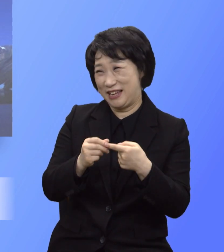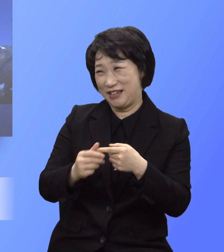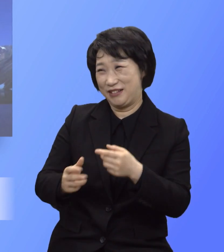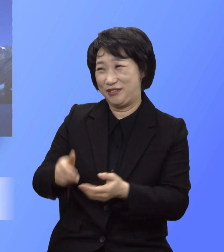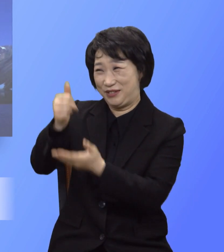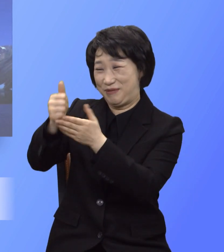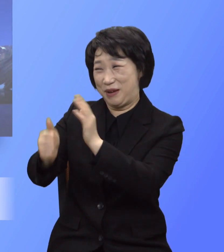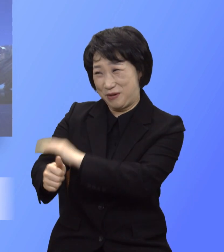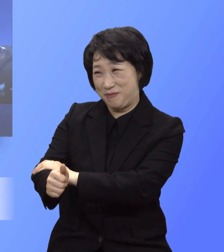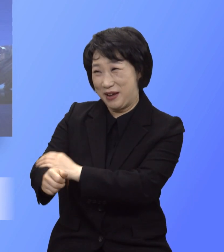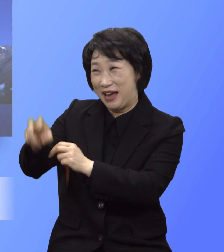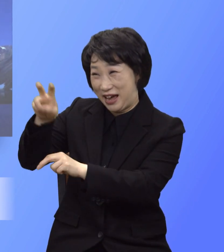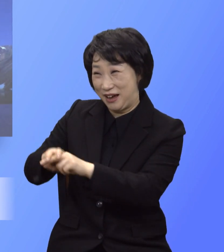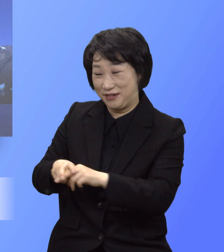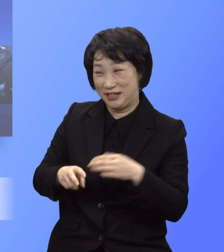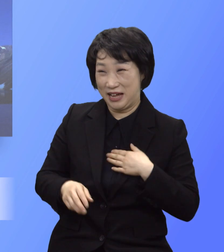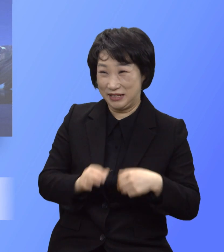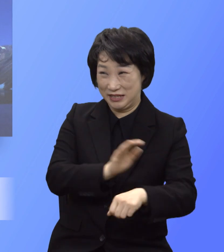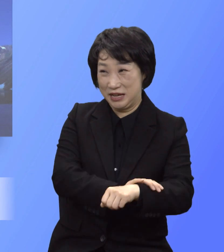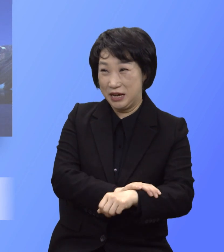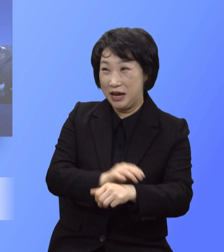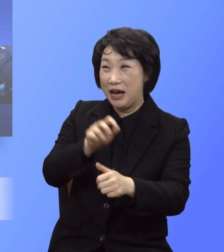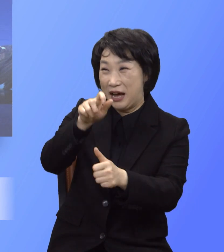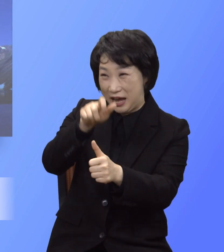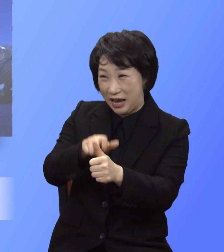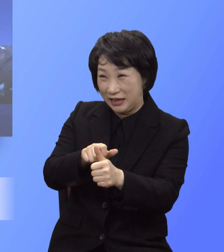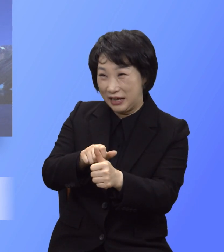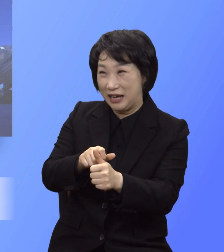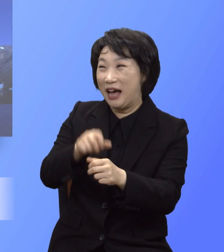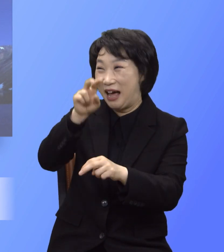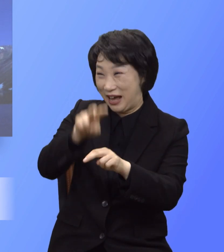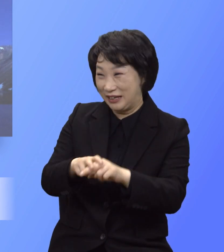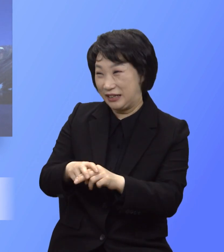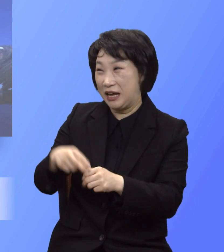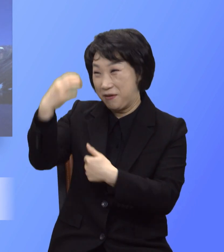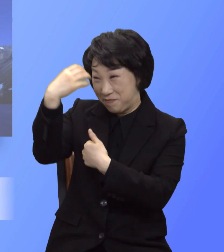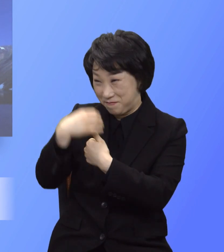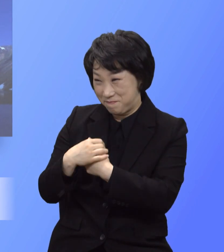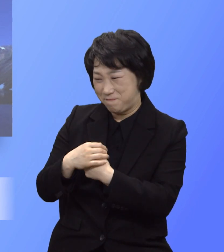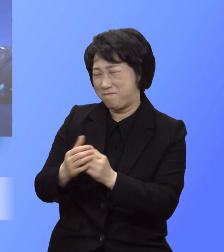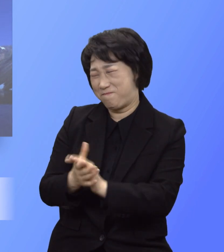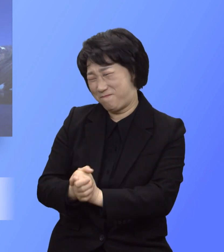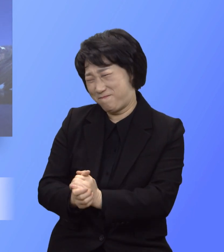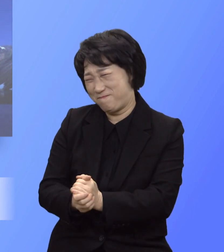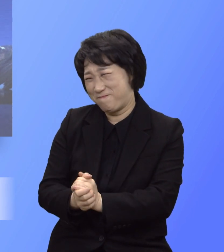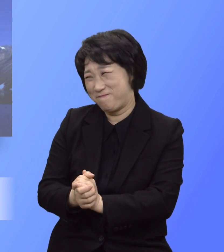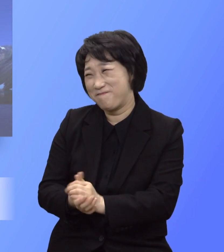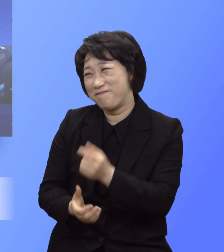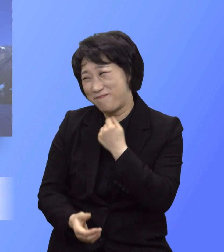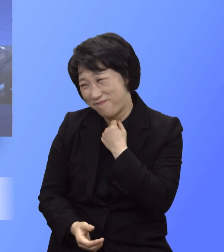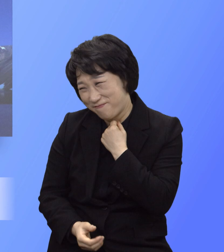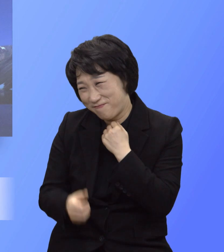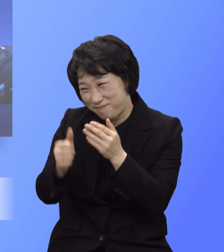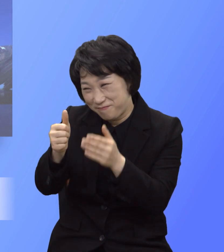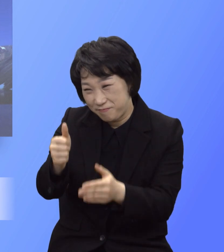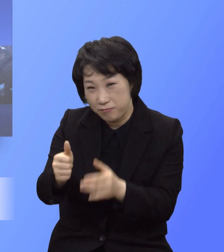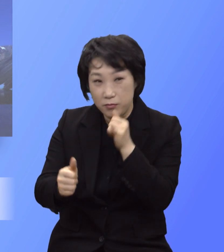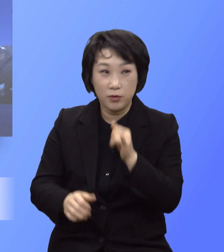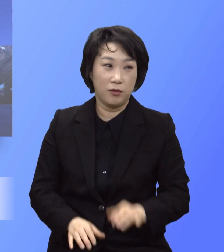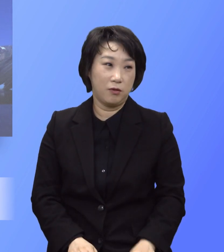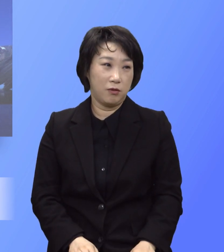우편에 하나는 좌편에 앉게 하여 주기를 원합니다 라고